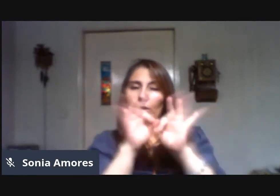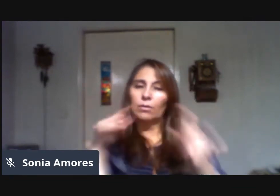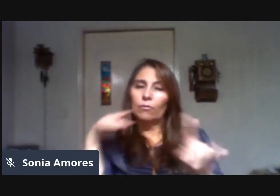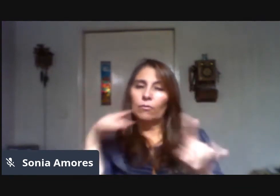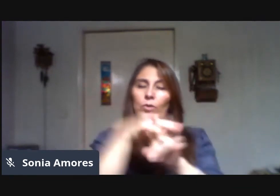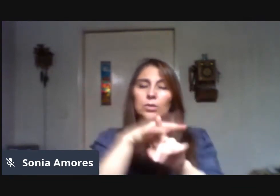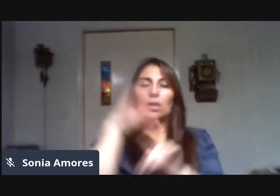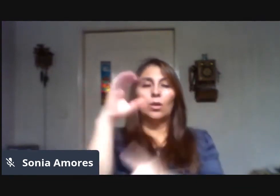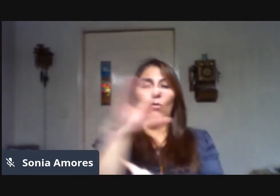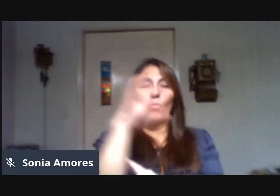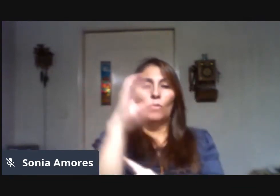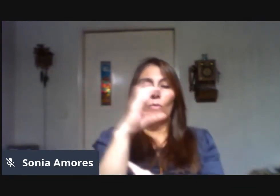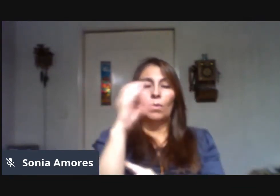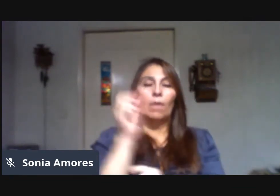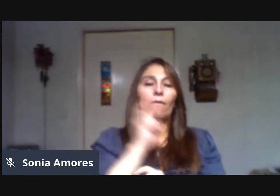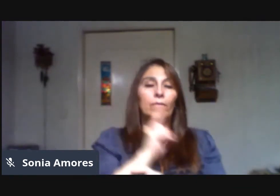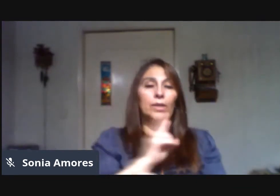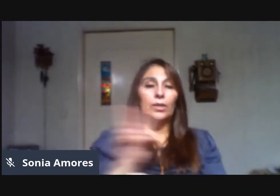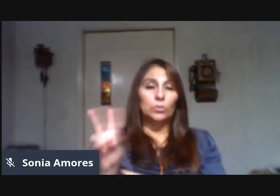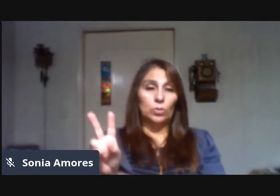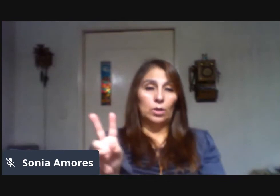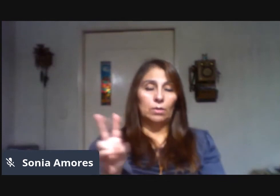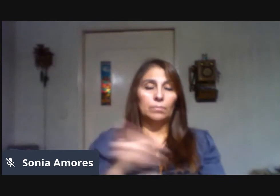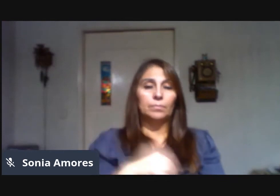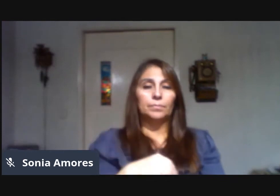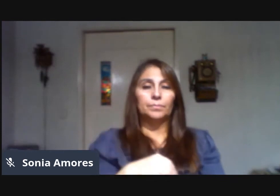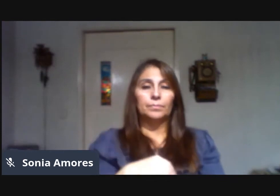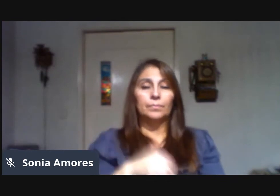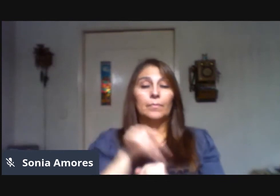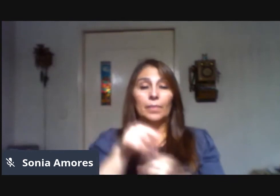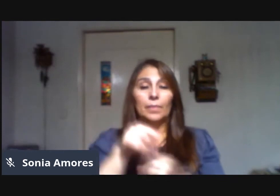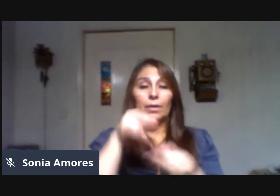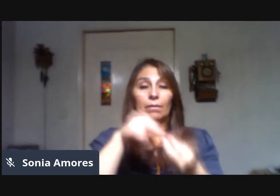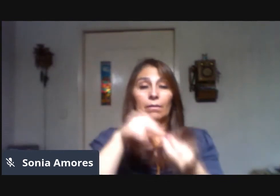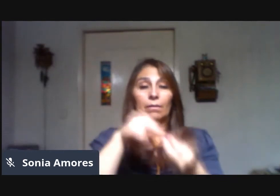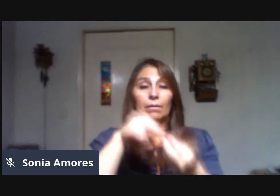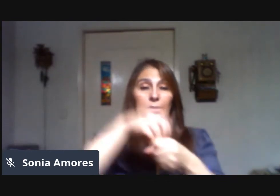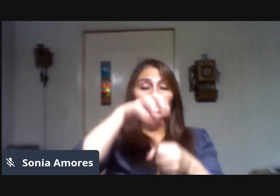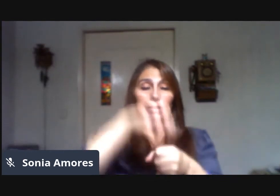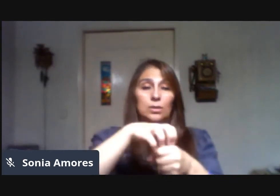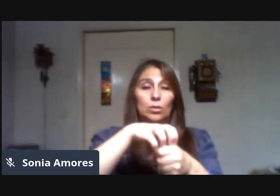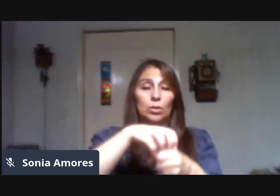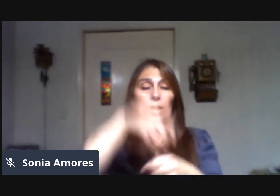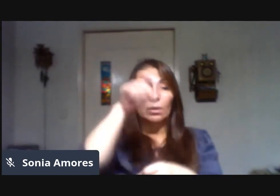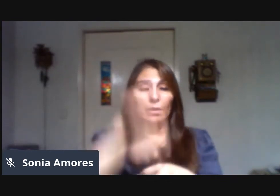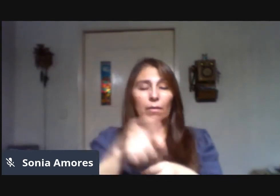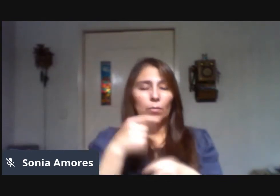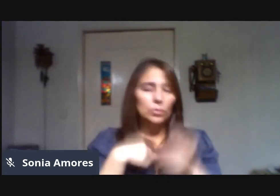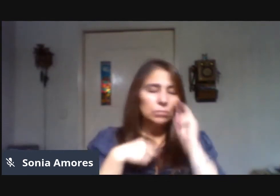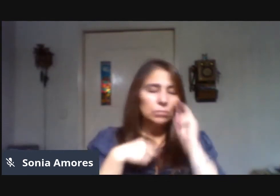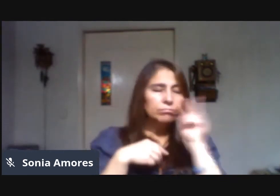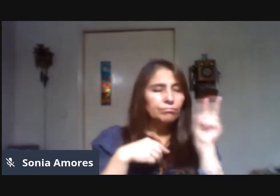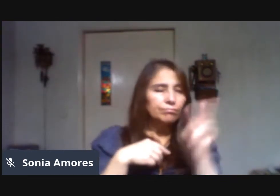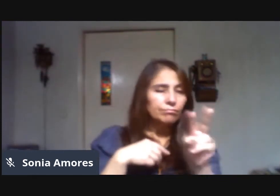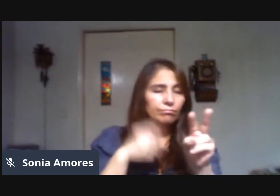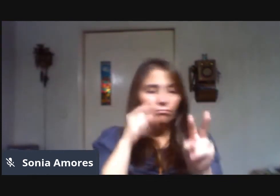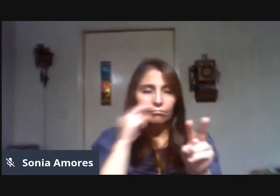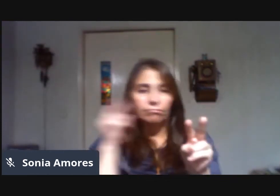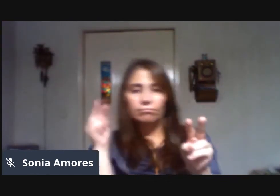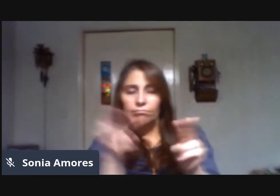esa característica de la crisis civilizatoria, no se puede perder de vista que Colombia, como